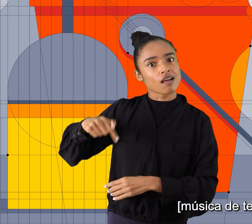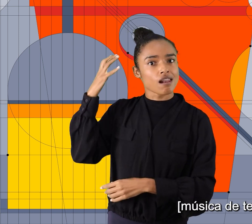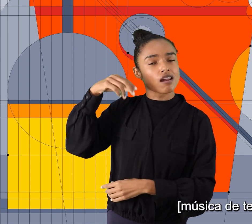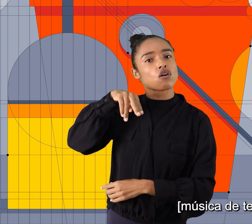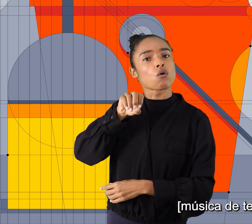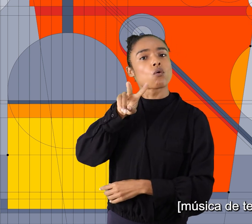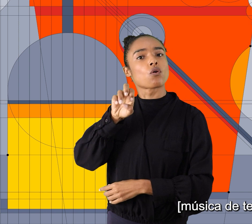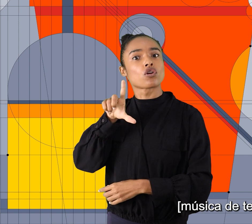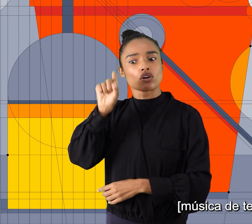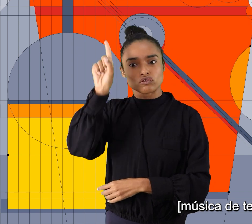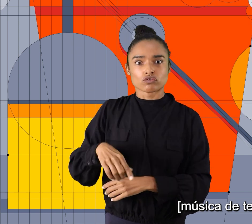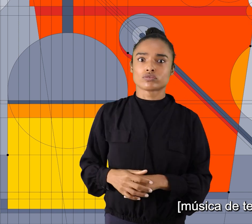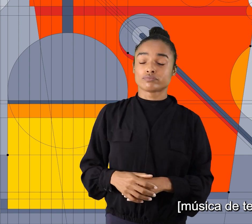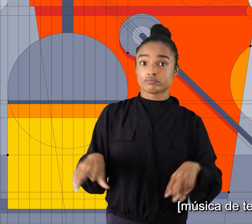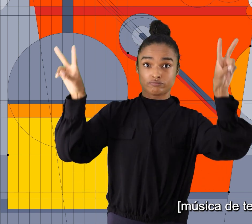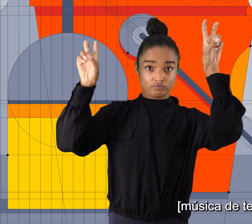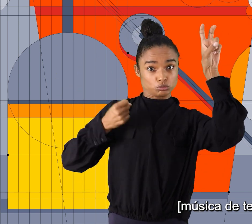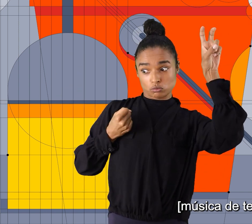Novelo.